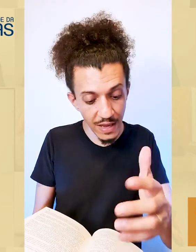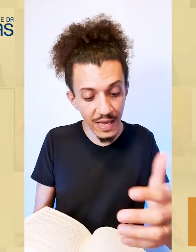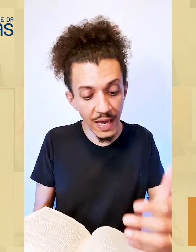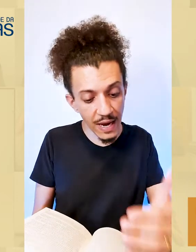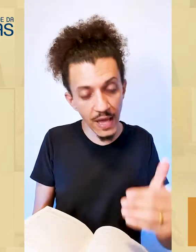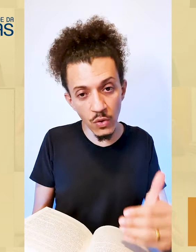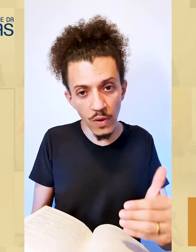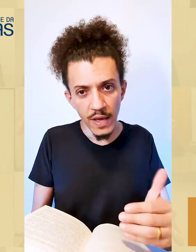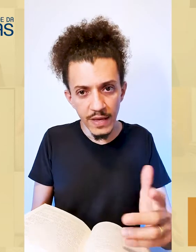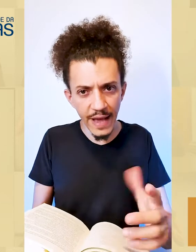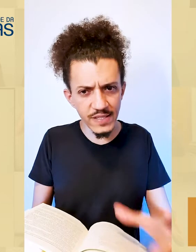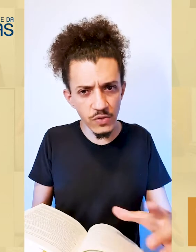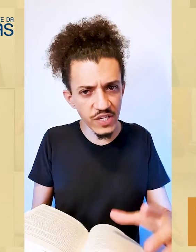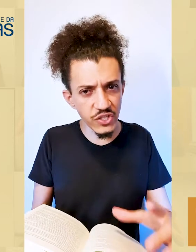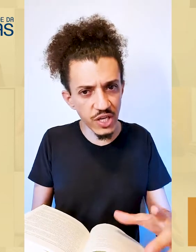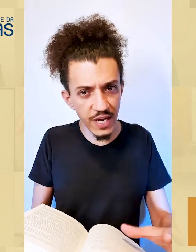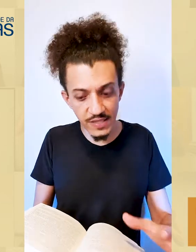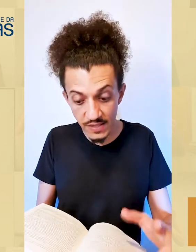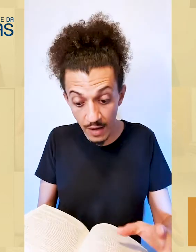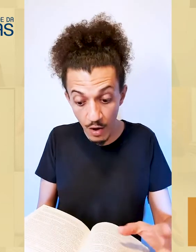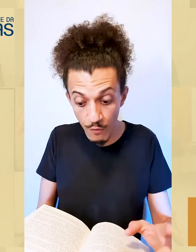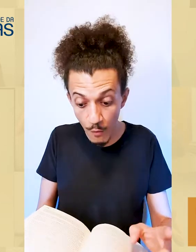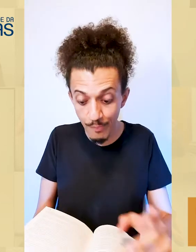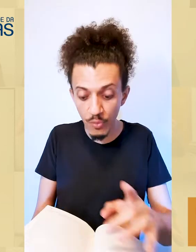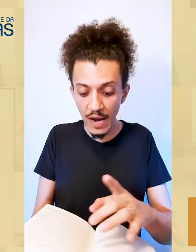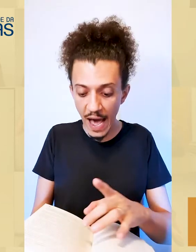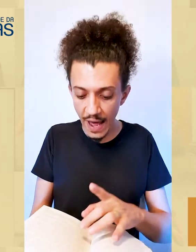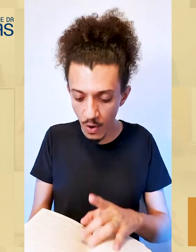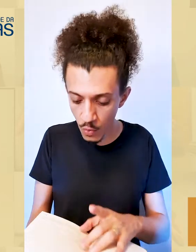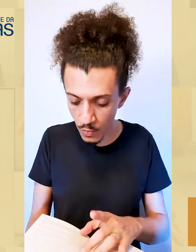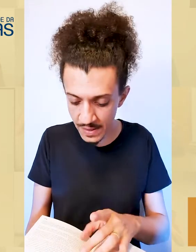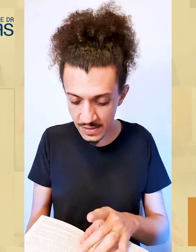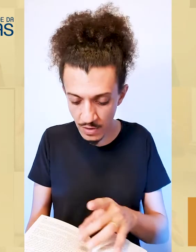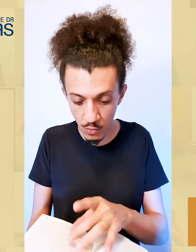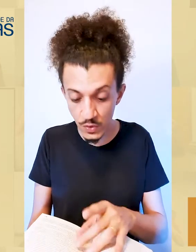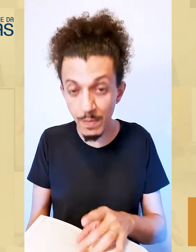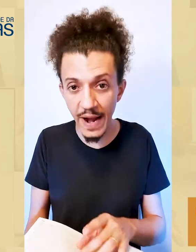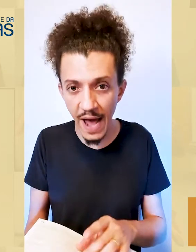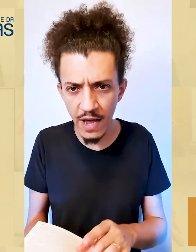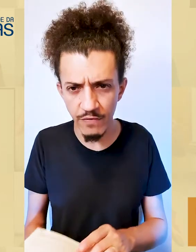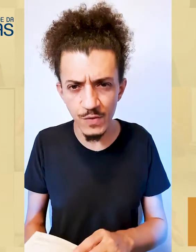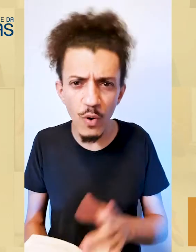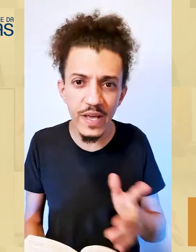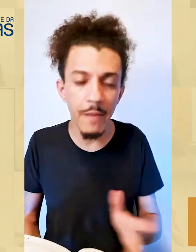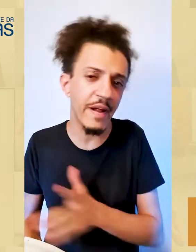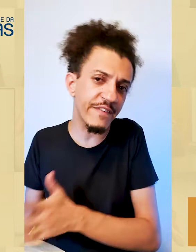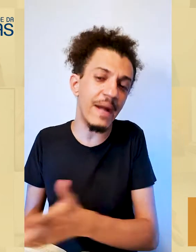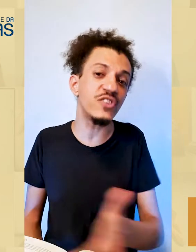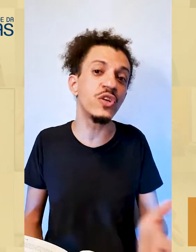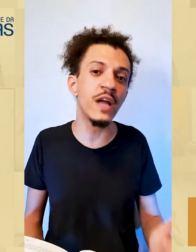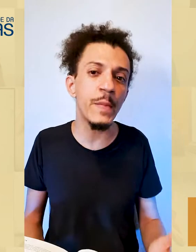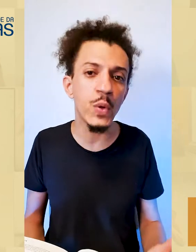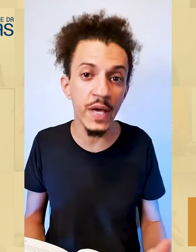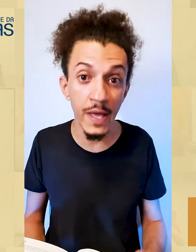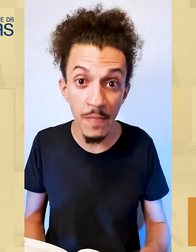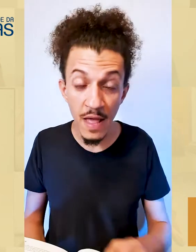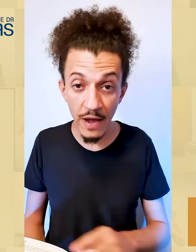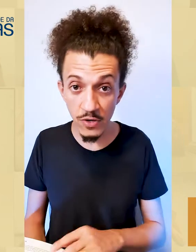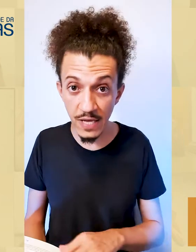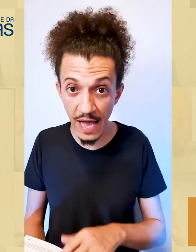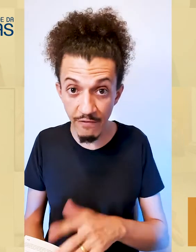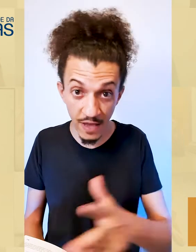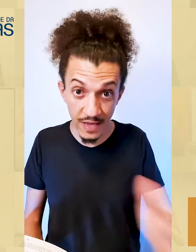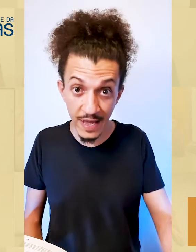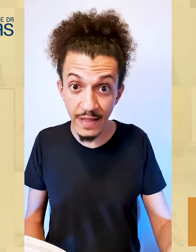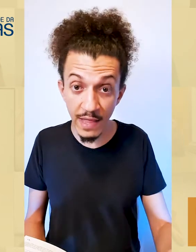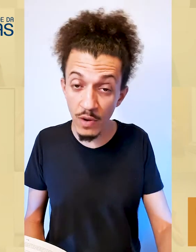vou ir lendo. E aí, se eu sentir que é necessário, eu vou pular alguns parágrafos. Por quê? Para ficar mais dinâmico aqui,